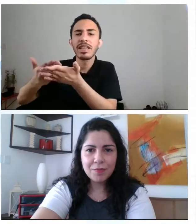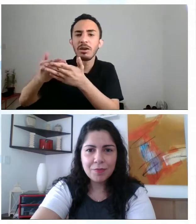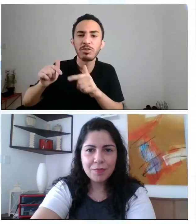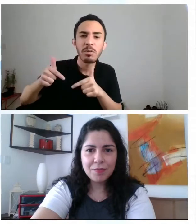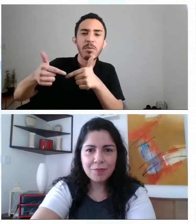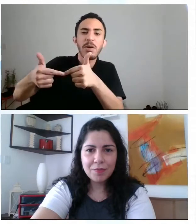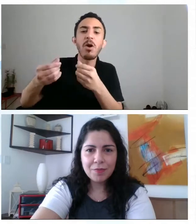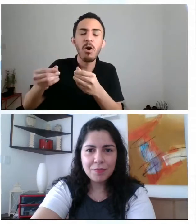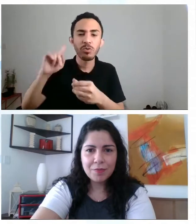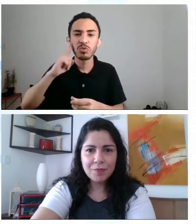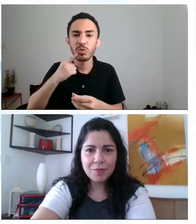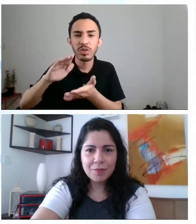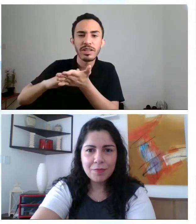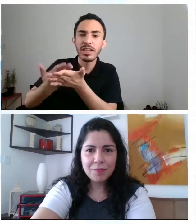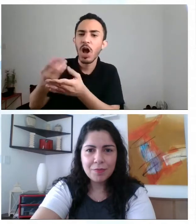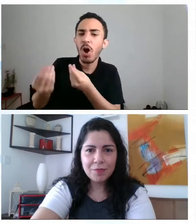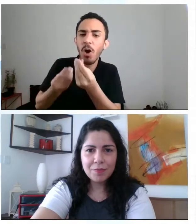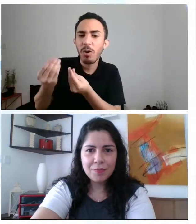que é surdo?